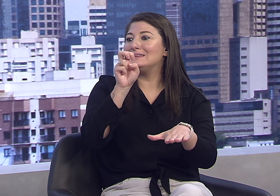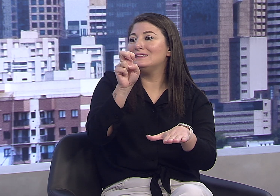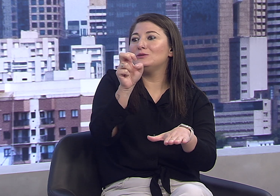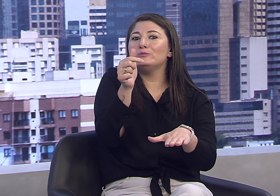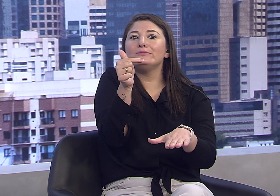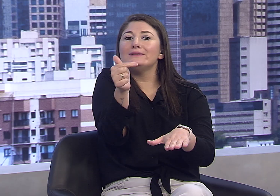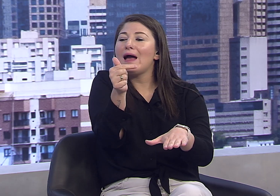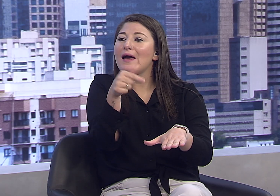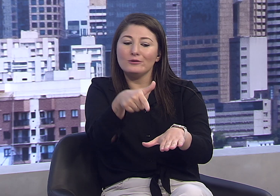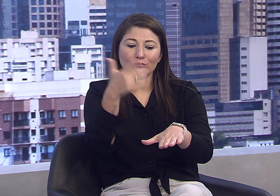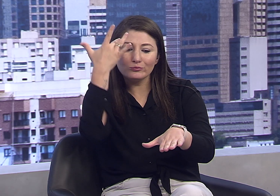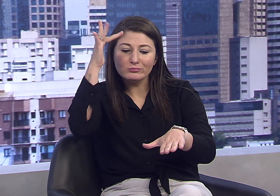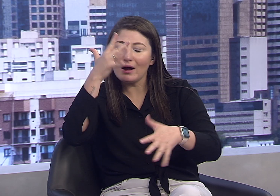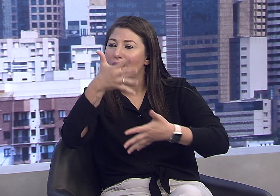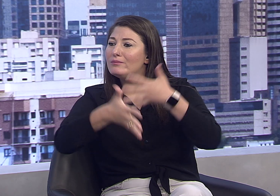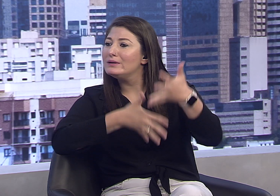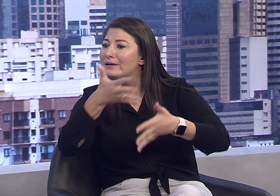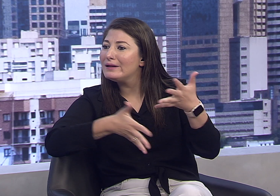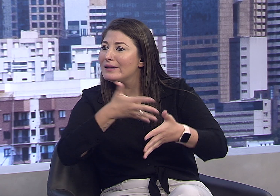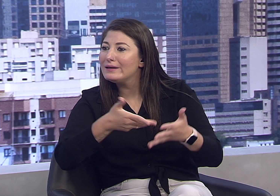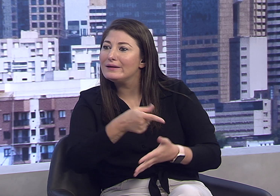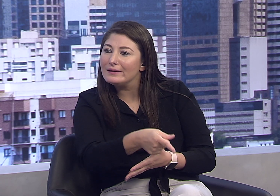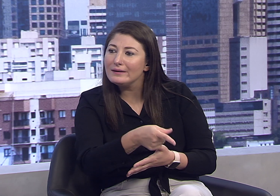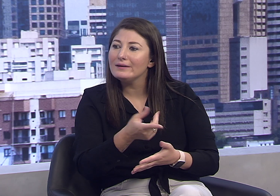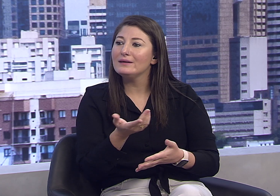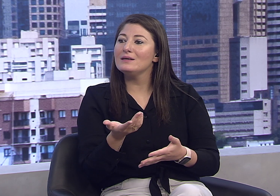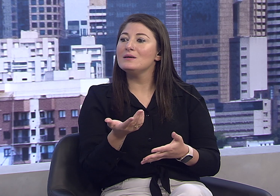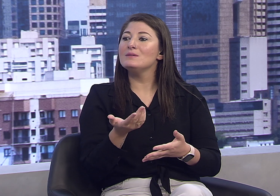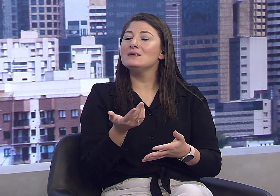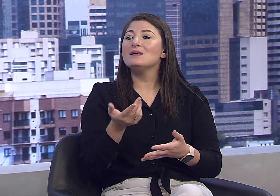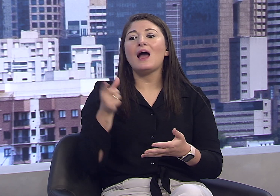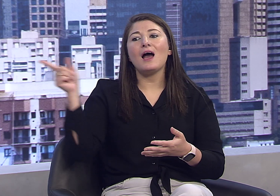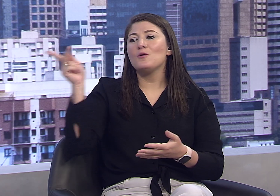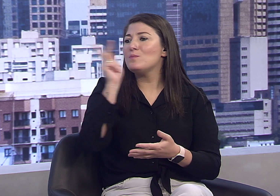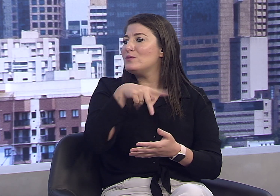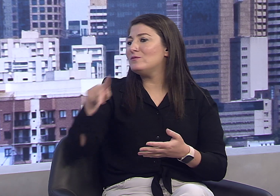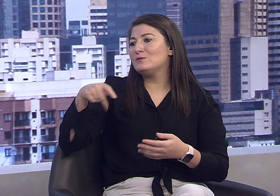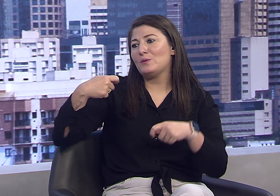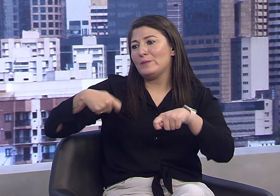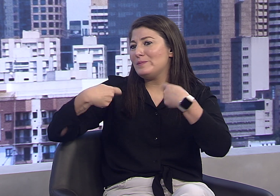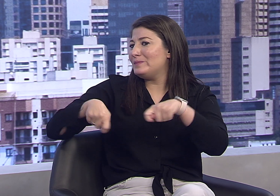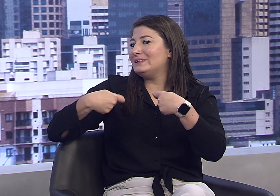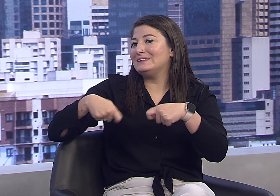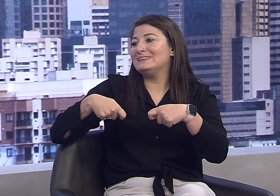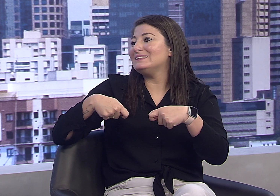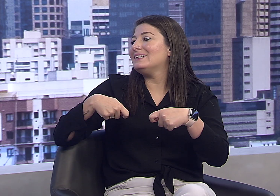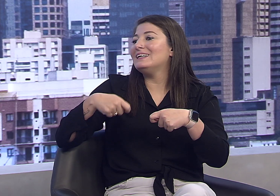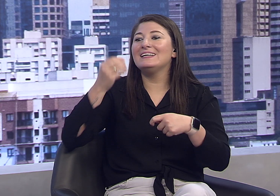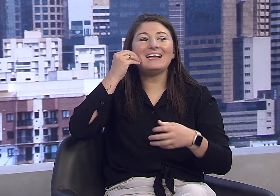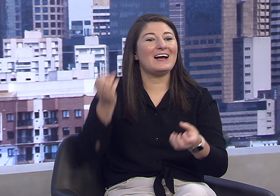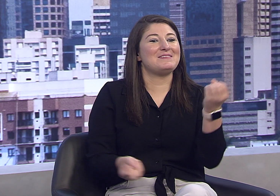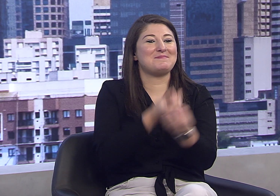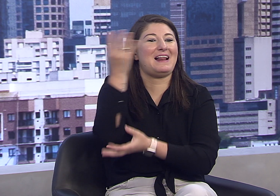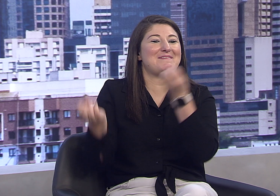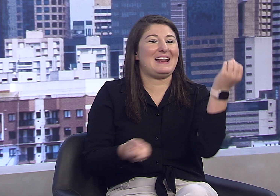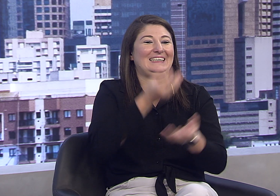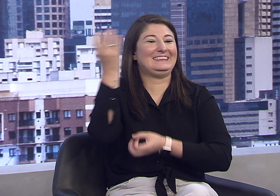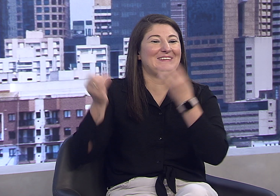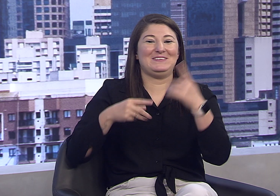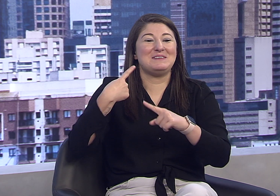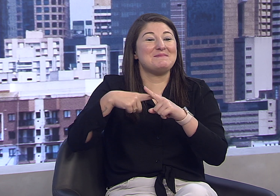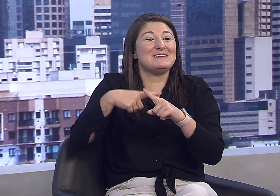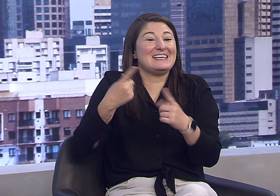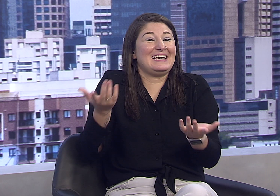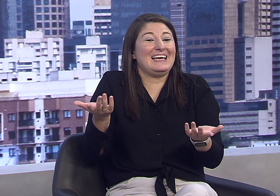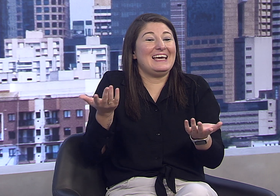aluno surdo, que já está ali por meio de 6, 7 anos, não sabe a língua de sinais, e aí